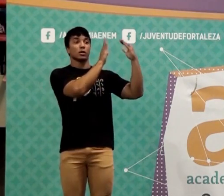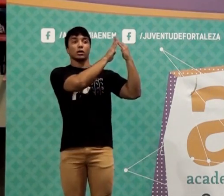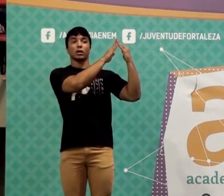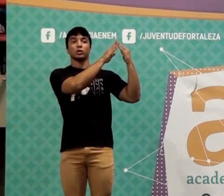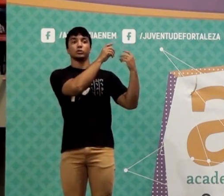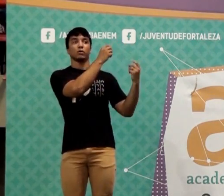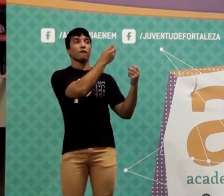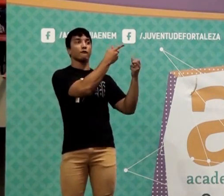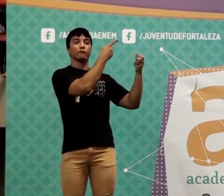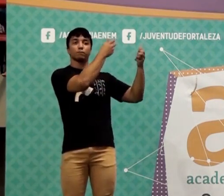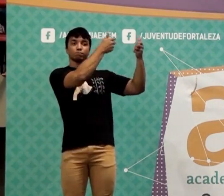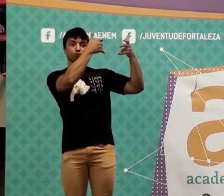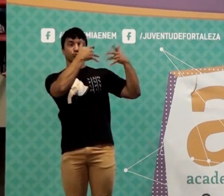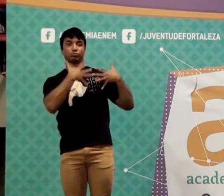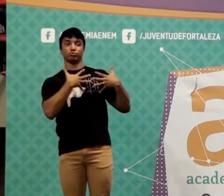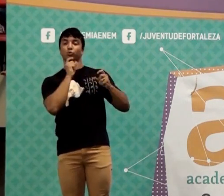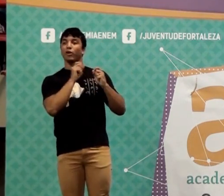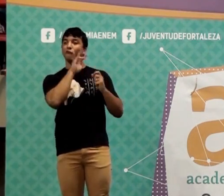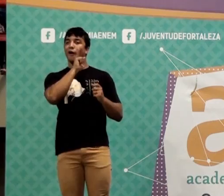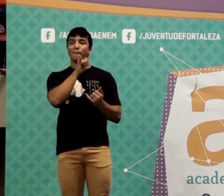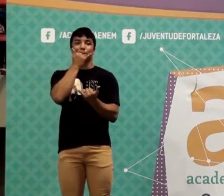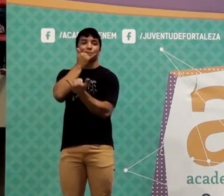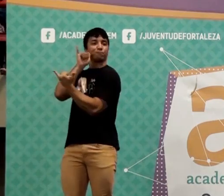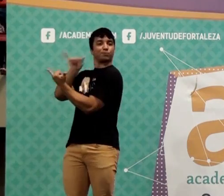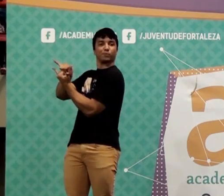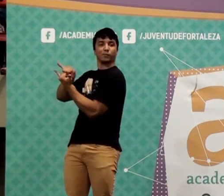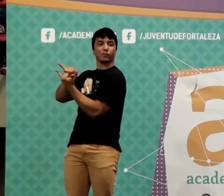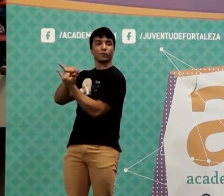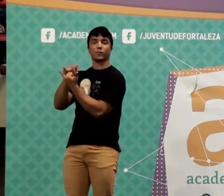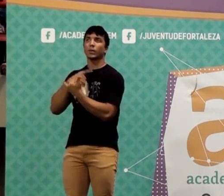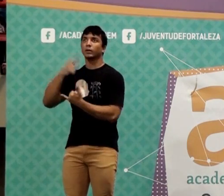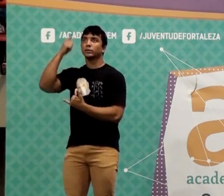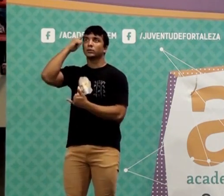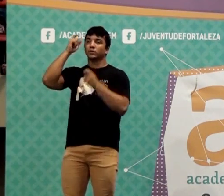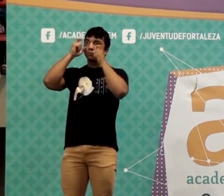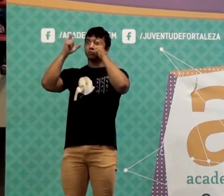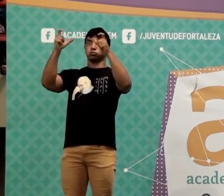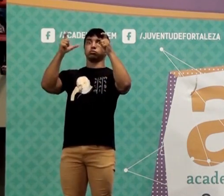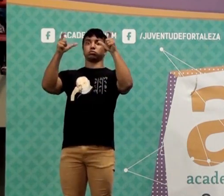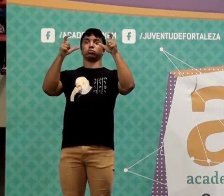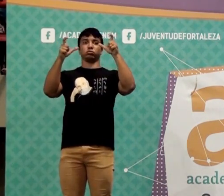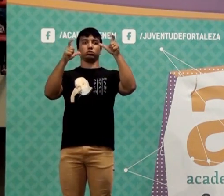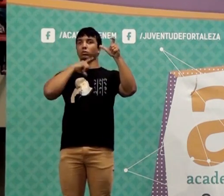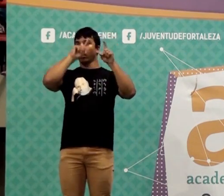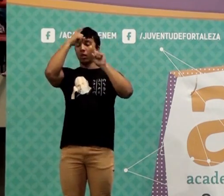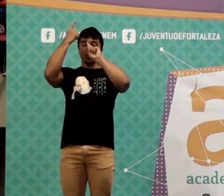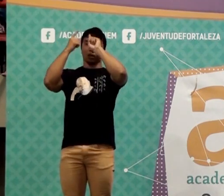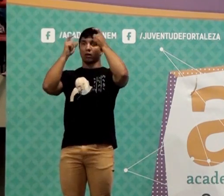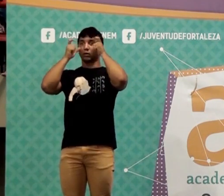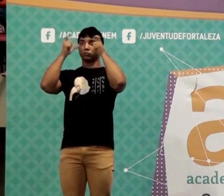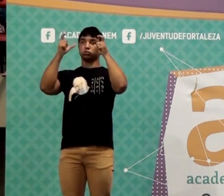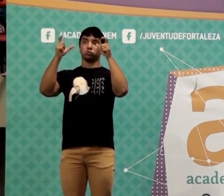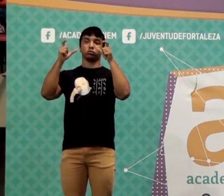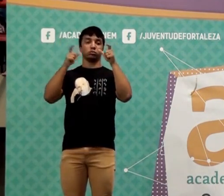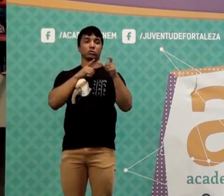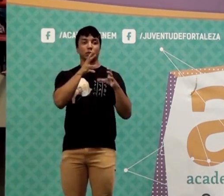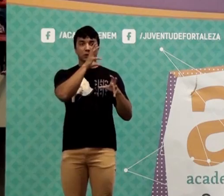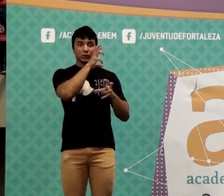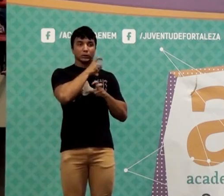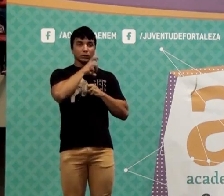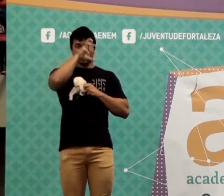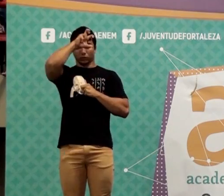Então começaram a dizer que os árabes desrespeitavam Maria, desrespeitavam Jesus, que eles tinham desonrado